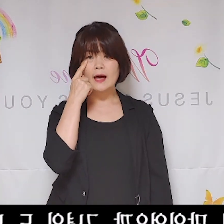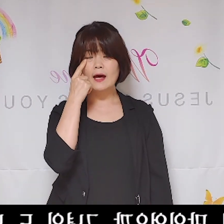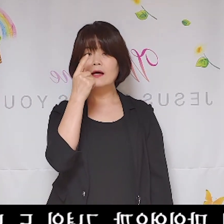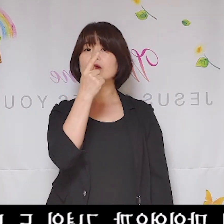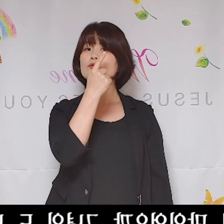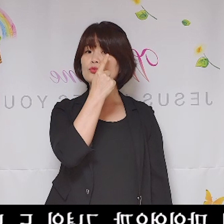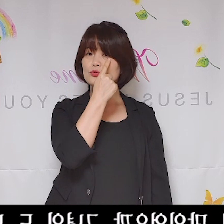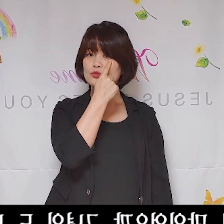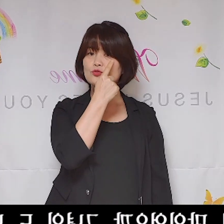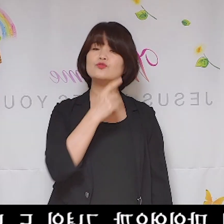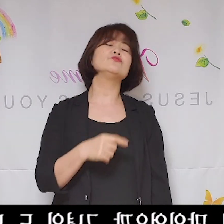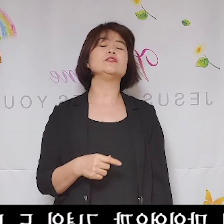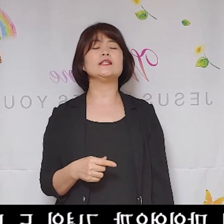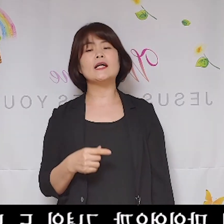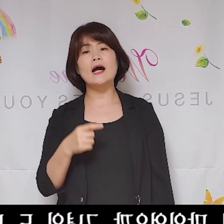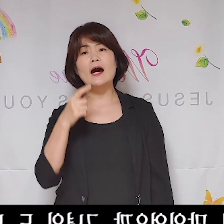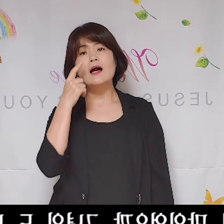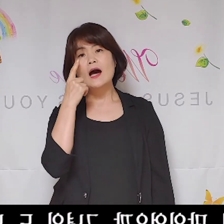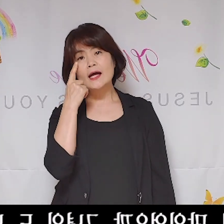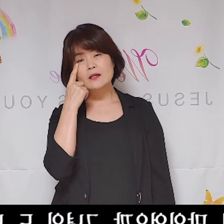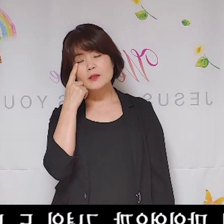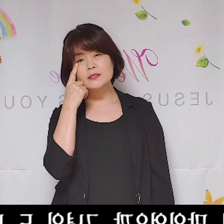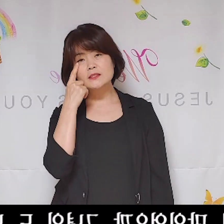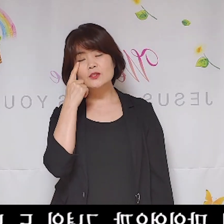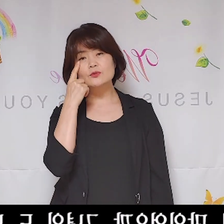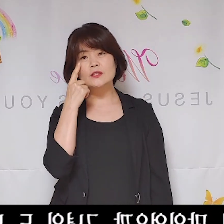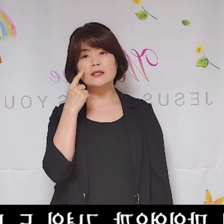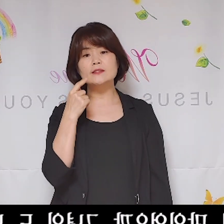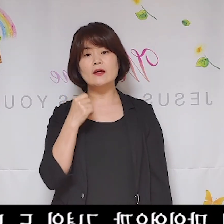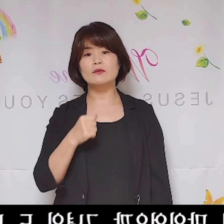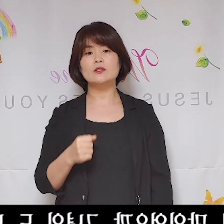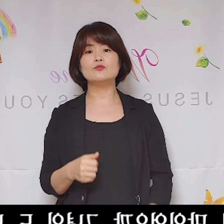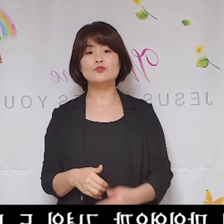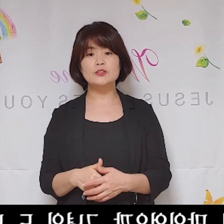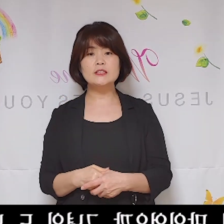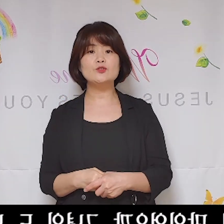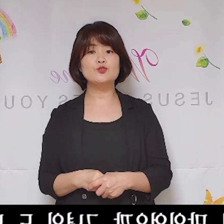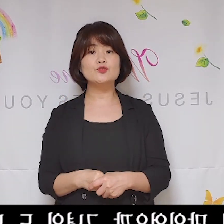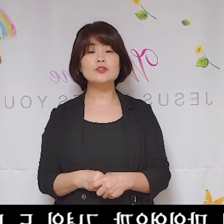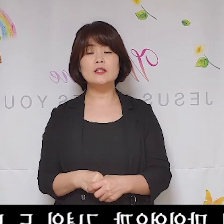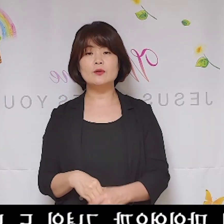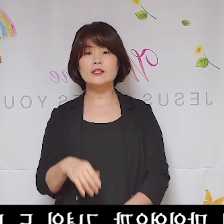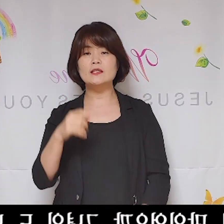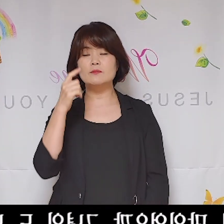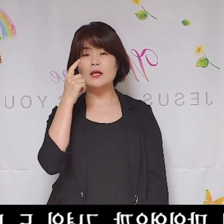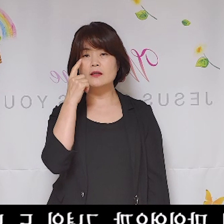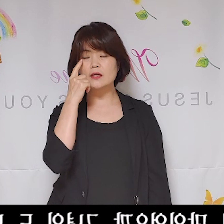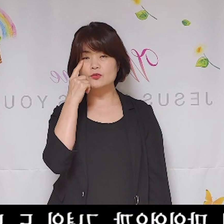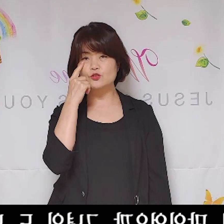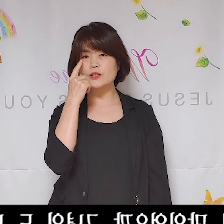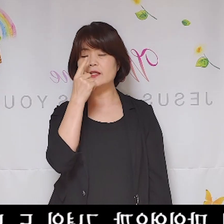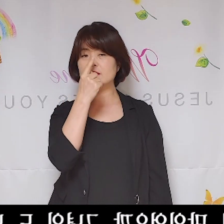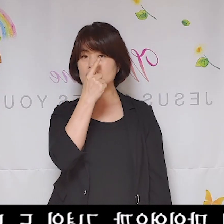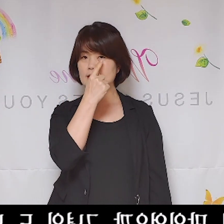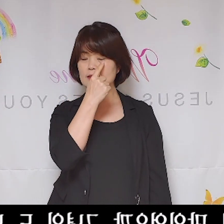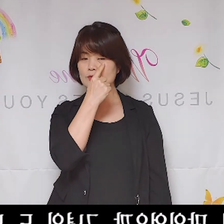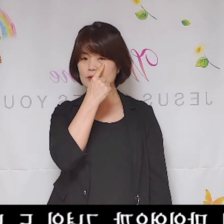하나, 둘, 두 눈이니까 하나만 찍으셔도 되는데 여기서 굳이 두 눈이라고 했기 때문에 그냥 두 개를